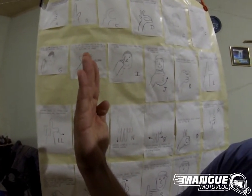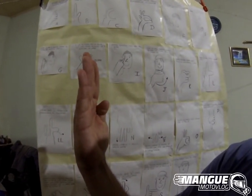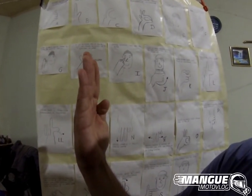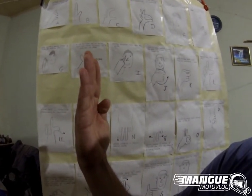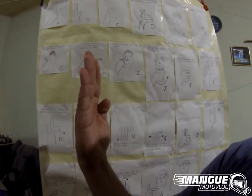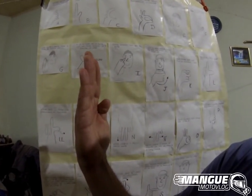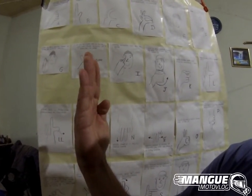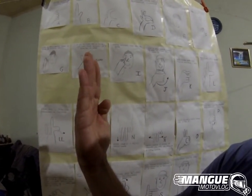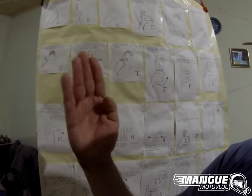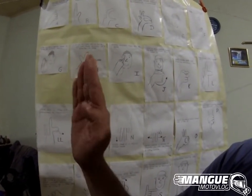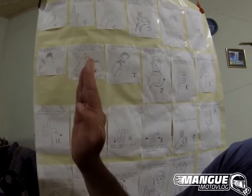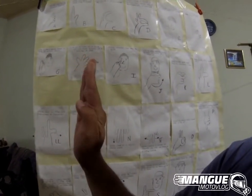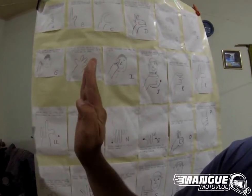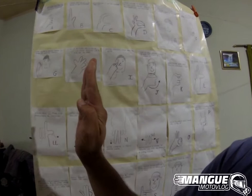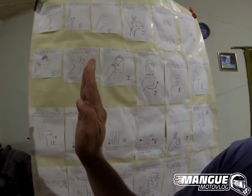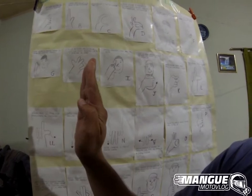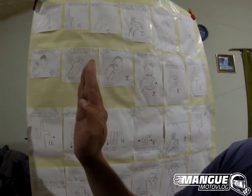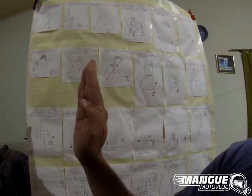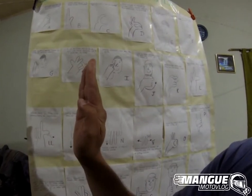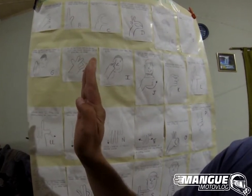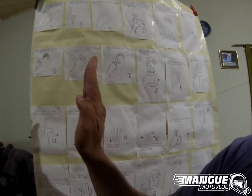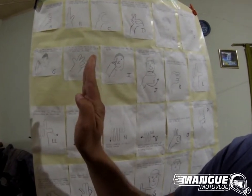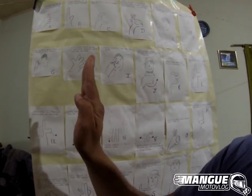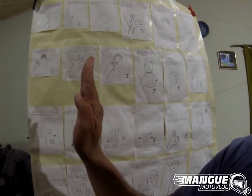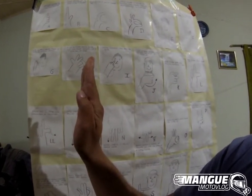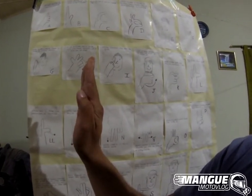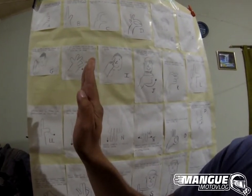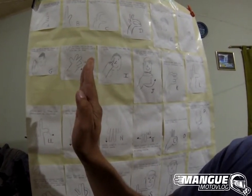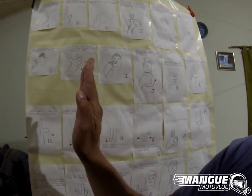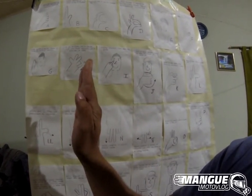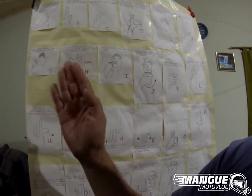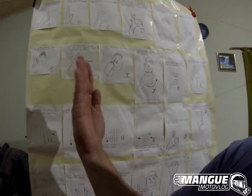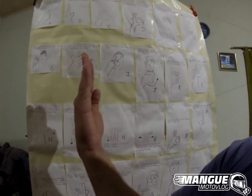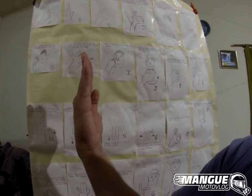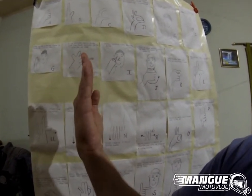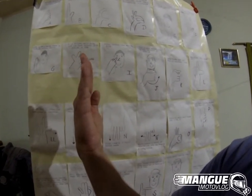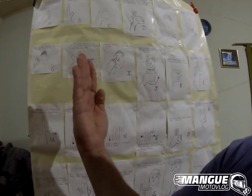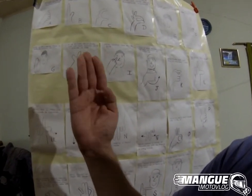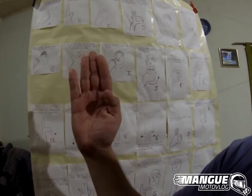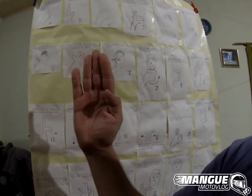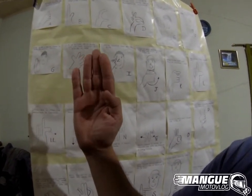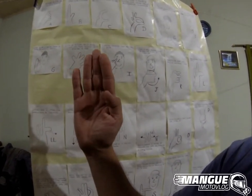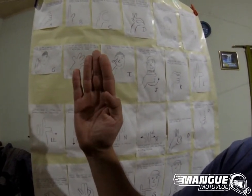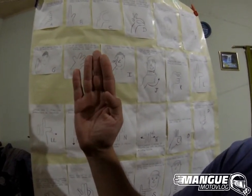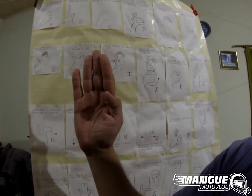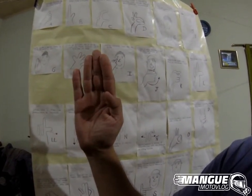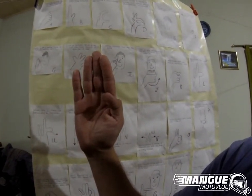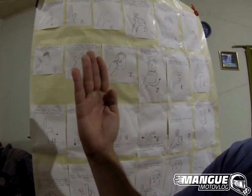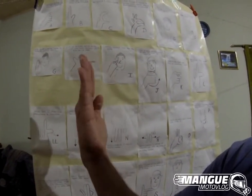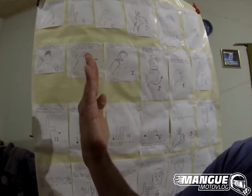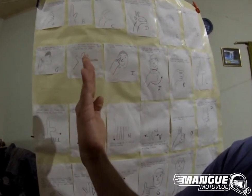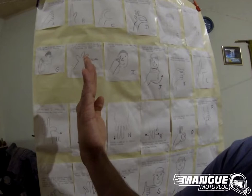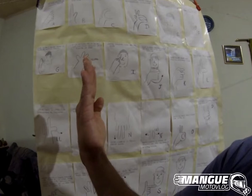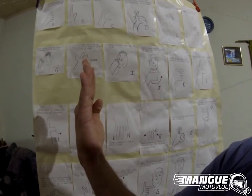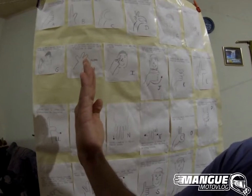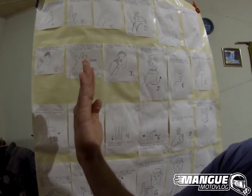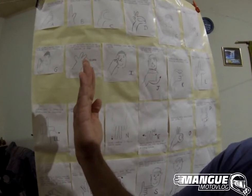Con la mano así, ven, el dedo pulgar pegado y todos los dedos abiertos. De esta forma es la letra